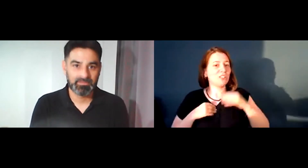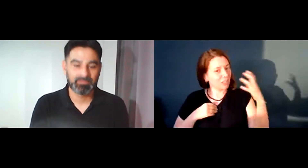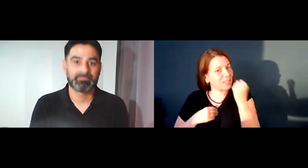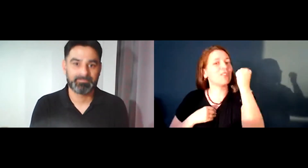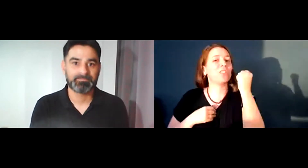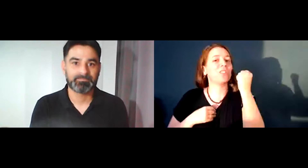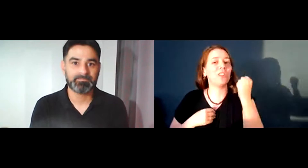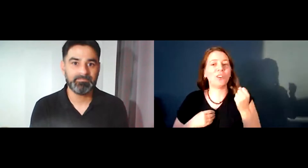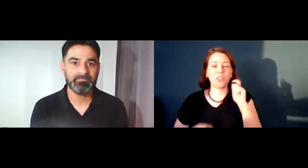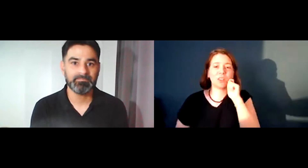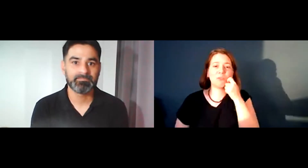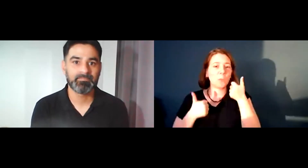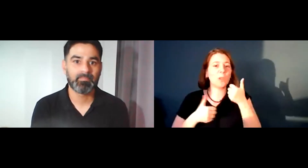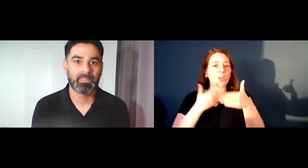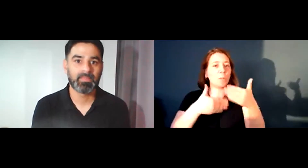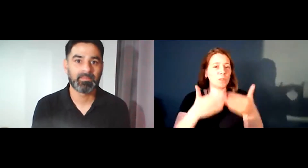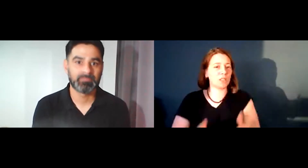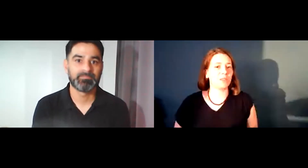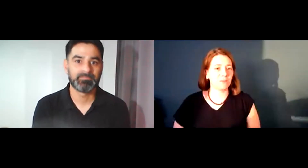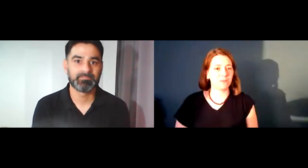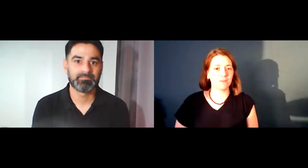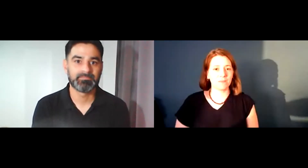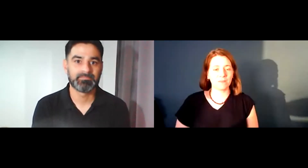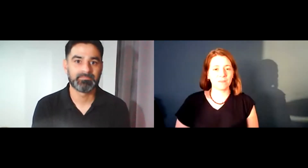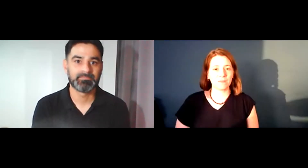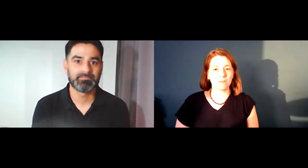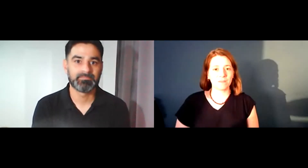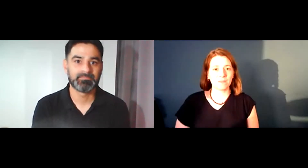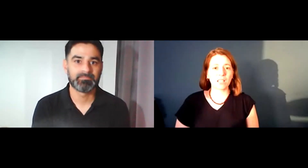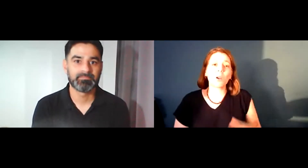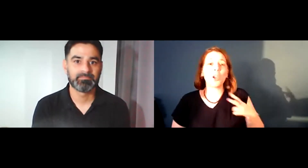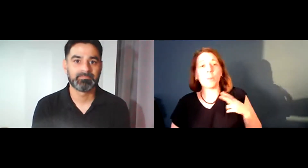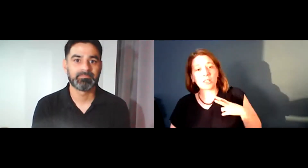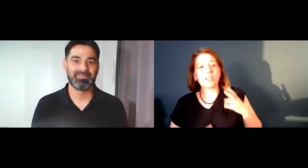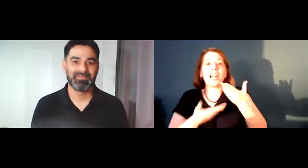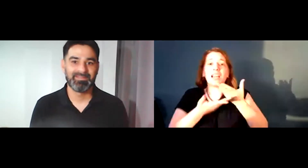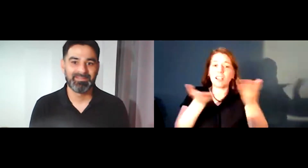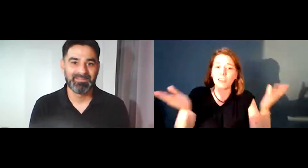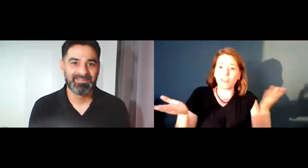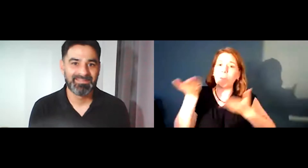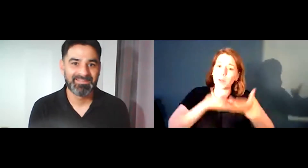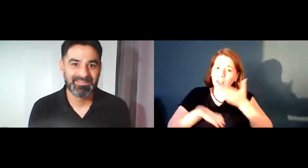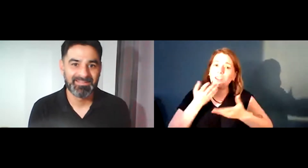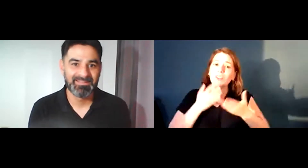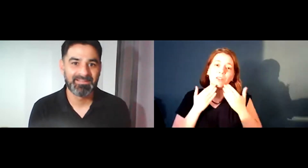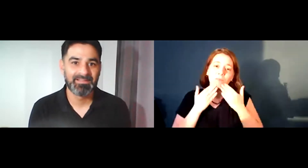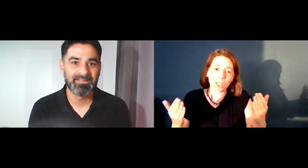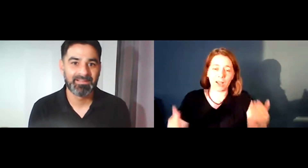se consiguió y fue muy lindo el proceso. Belén. En lo personal y en lo compartido, muy